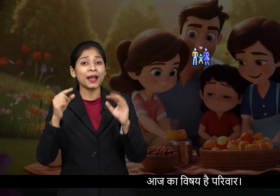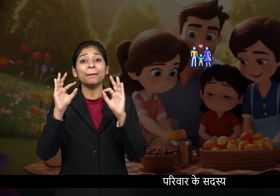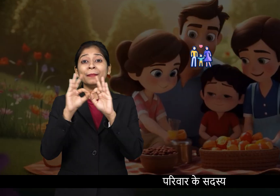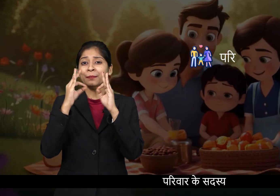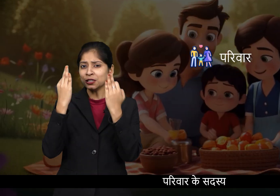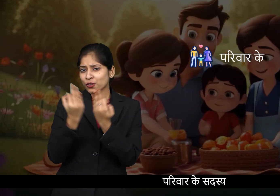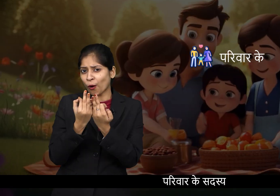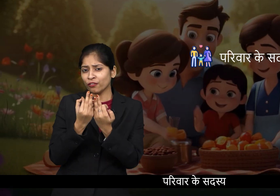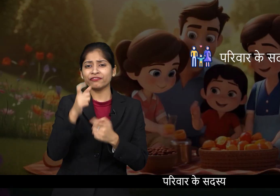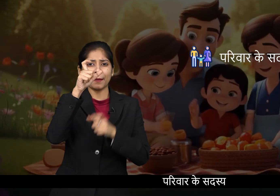परिवार के सदस्य,